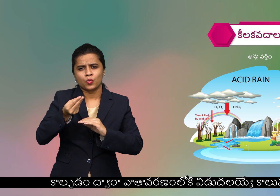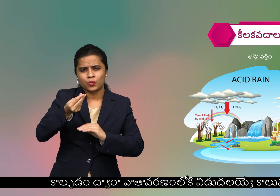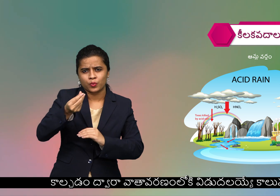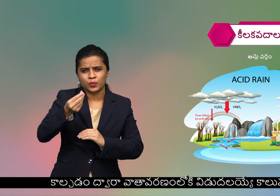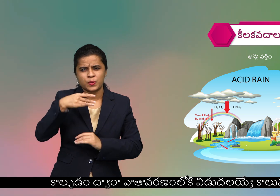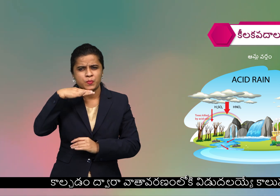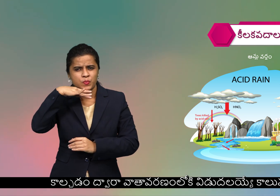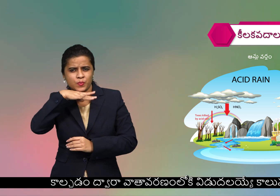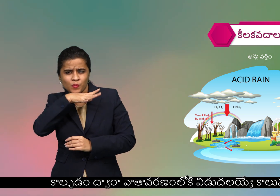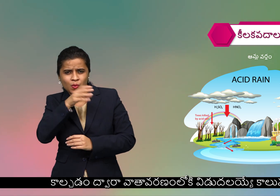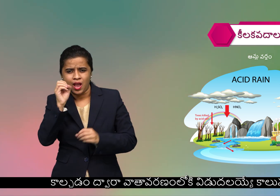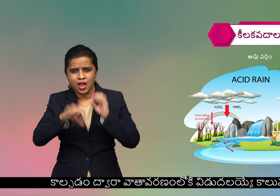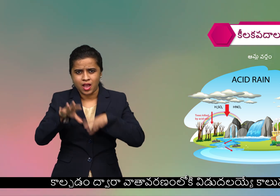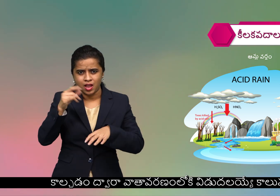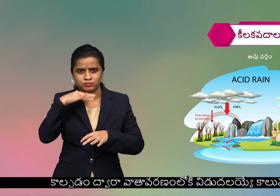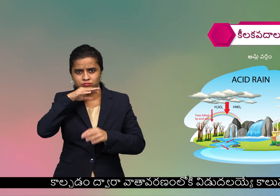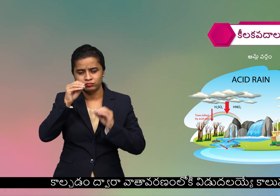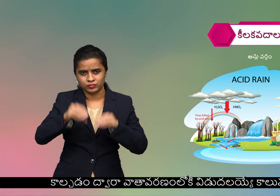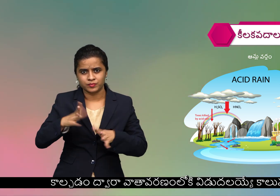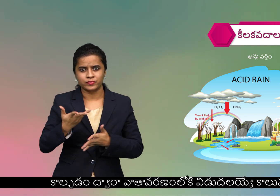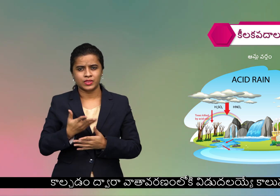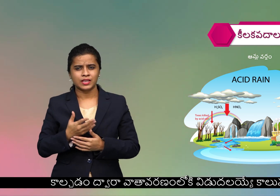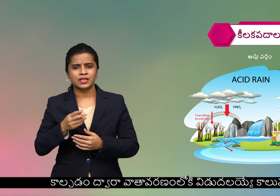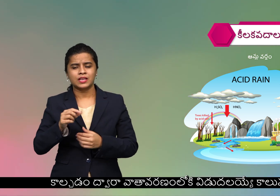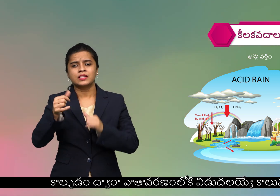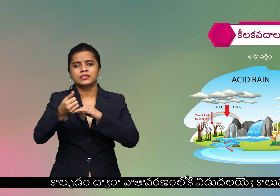విడుదలయ్యే కాలుష్య కారకాలు.